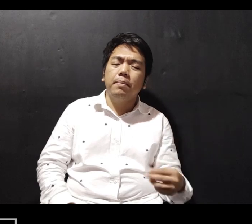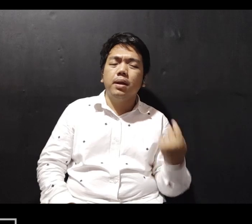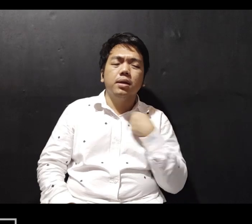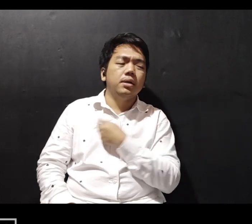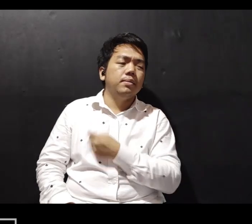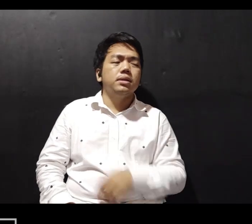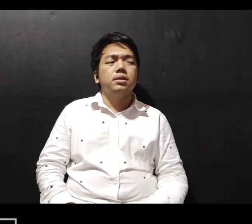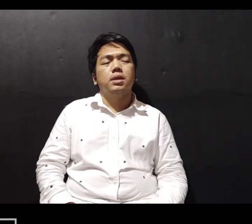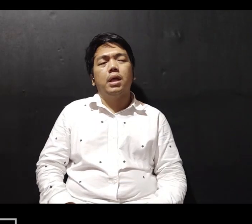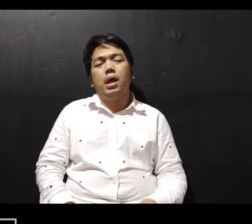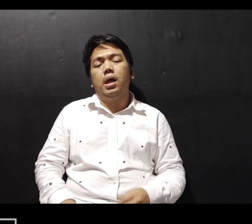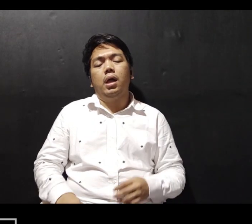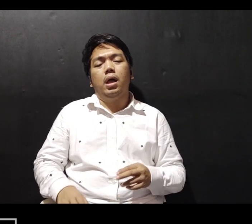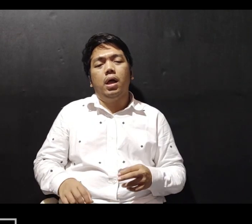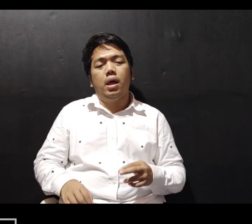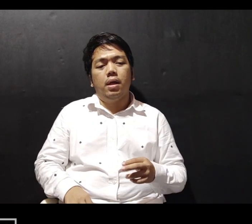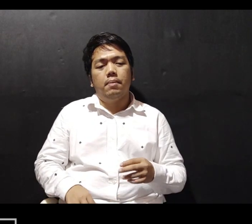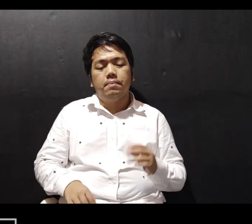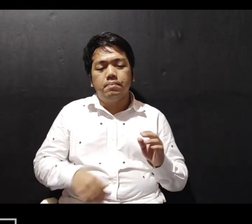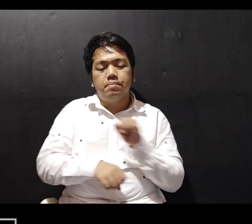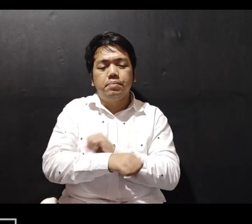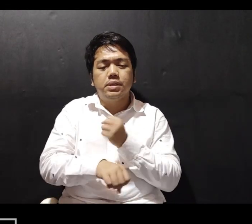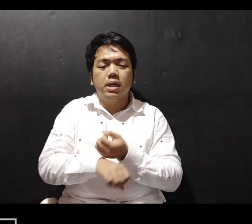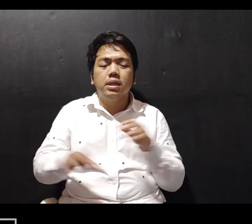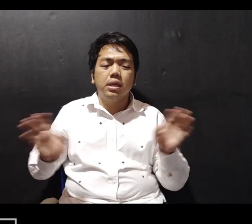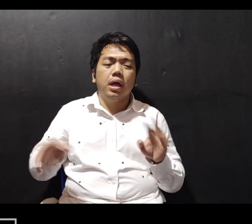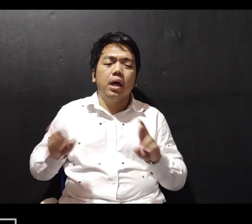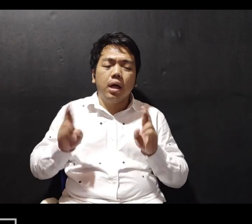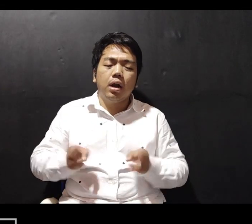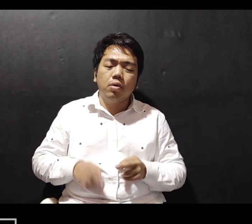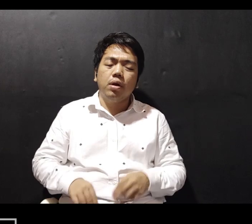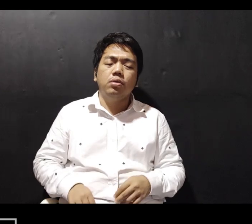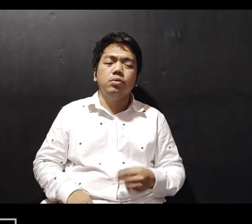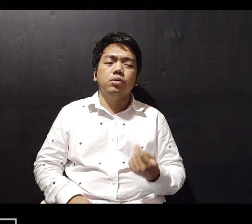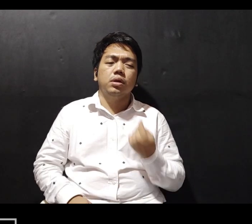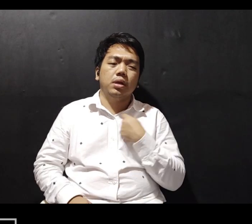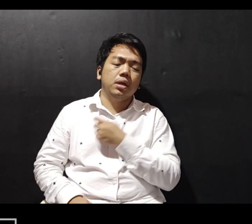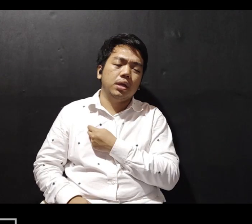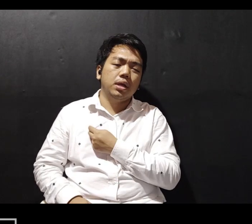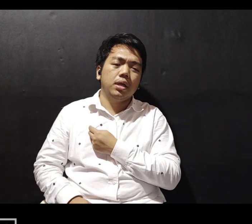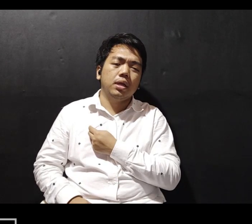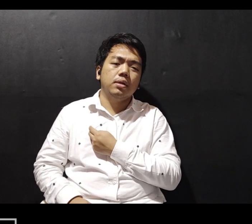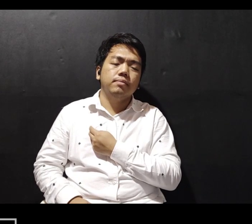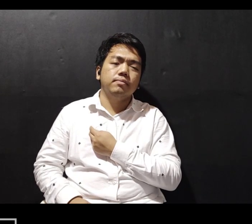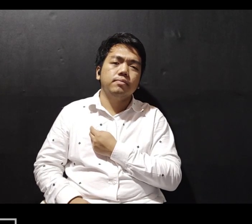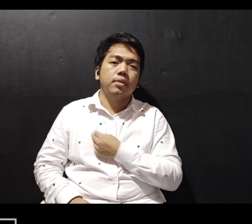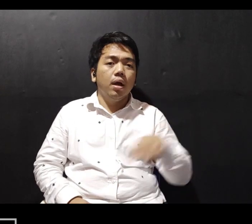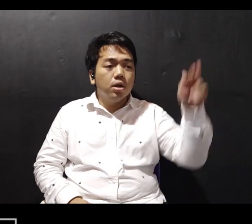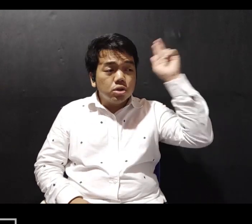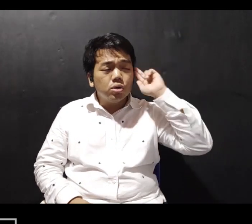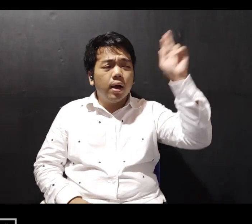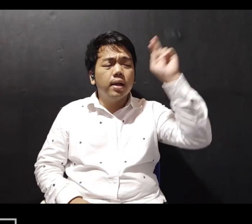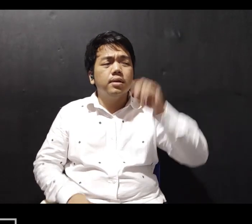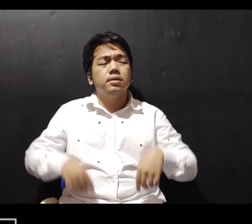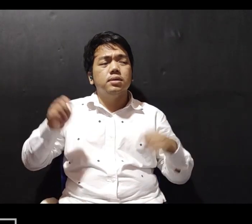ini atau virus itu. Akan soal keuangan saya dapat kembali seperti semula. Tuhan saat ini aku lagi tidak kuat.